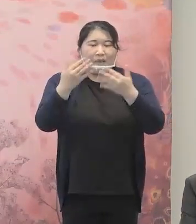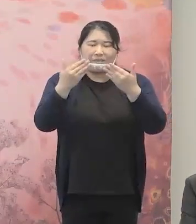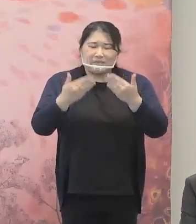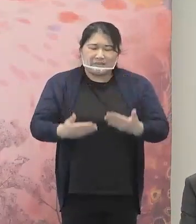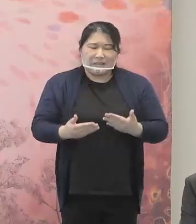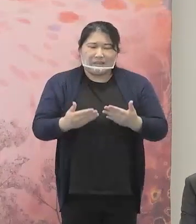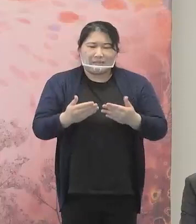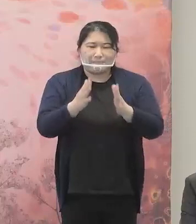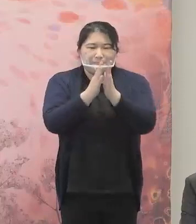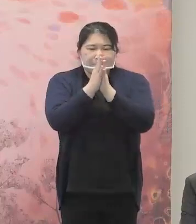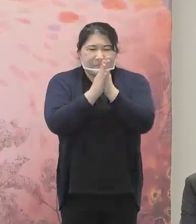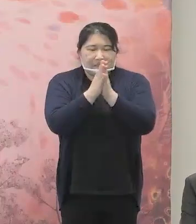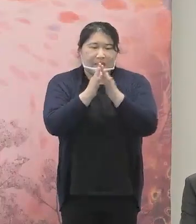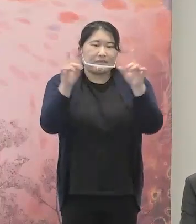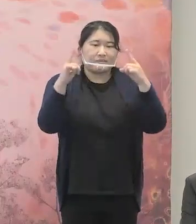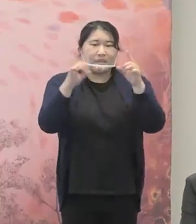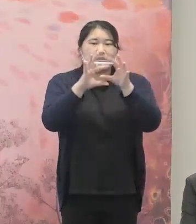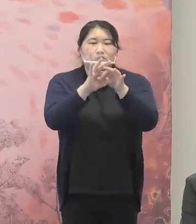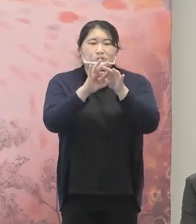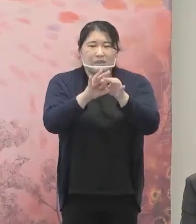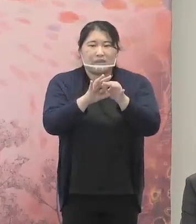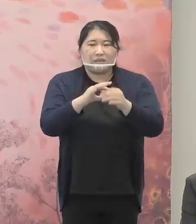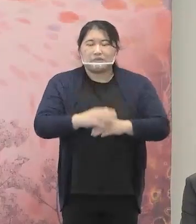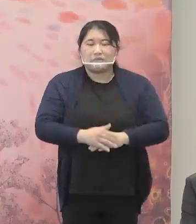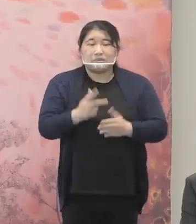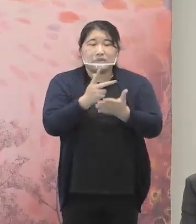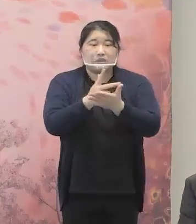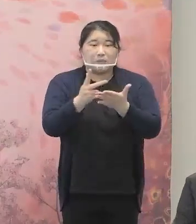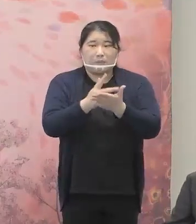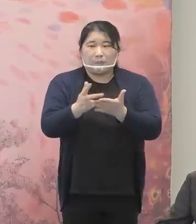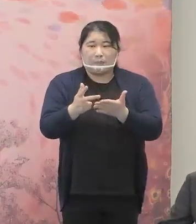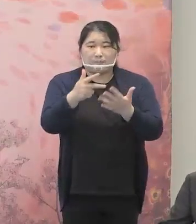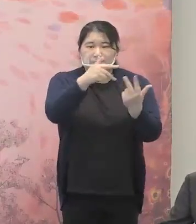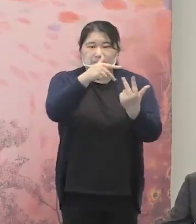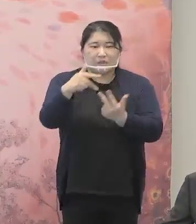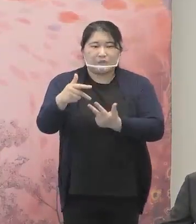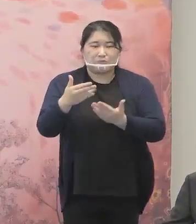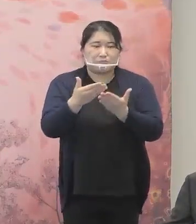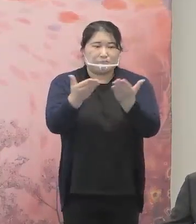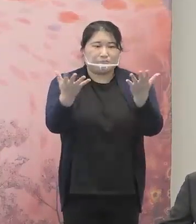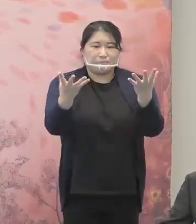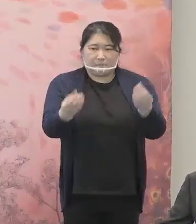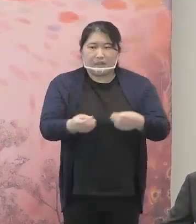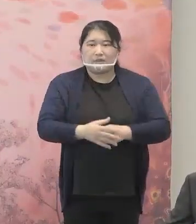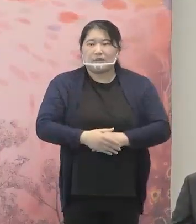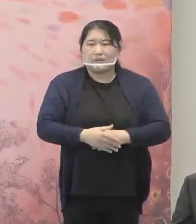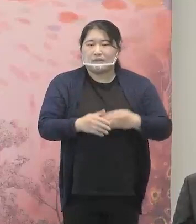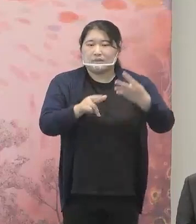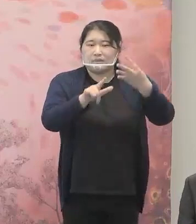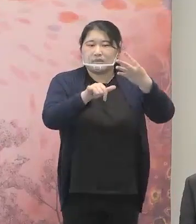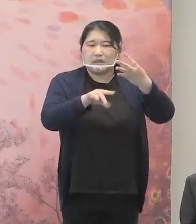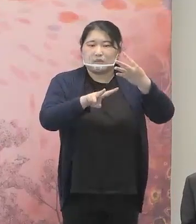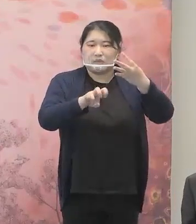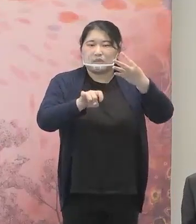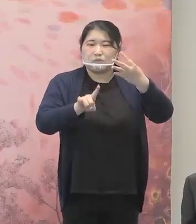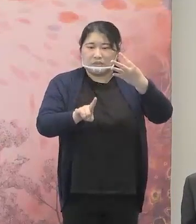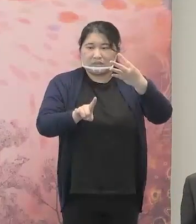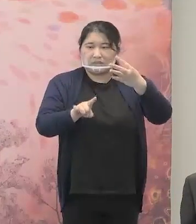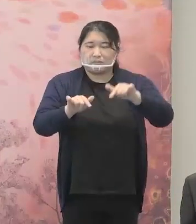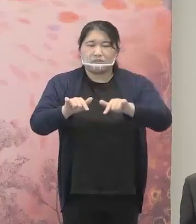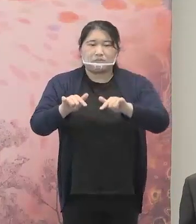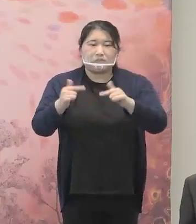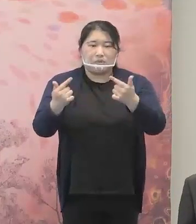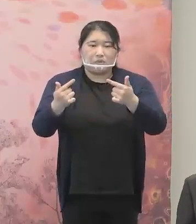祭についてということでお手元にこれも資料で日程ですのでお配りしておりますが4月21日木